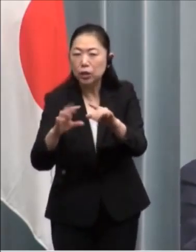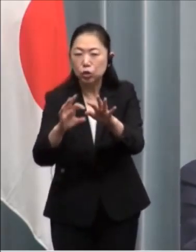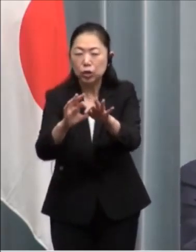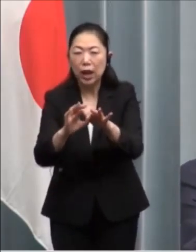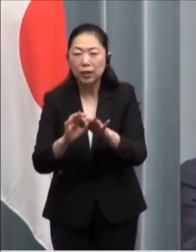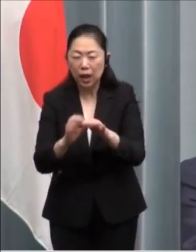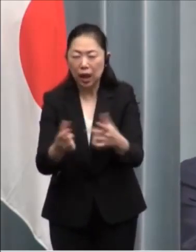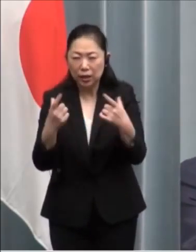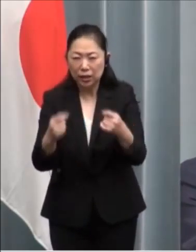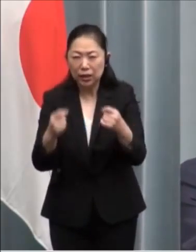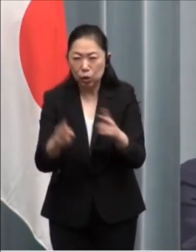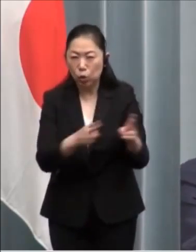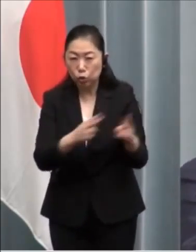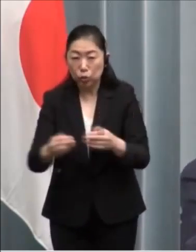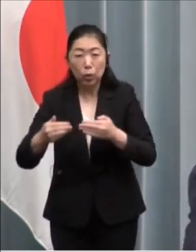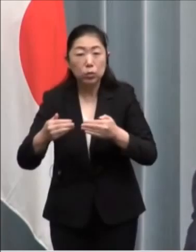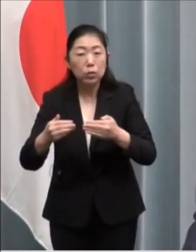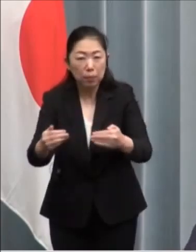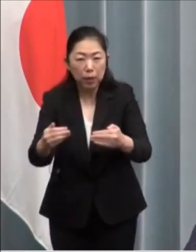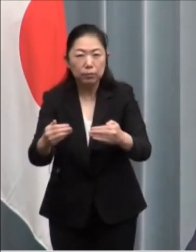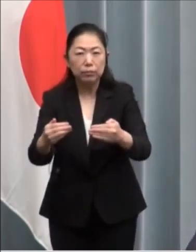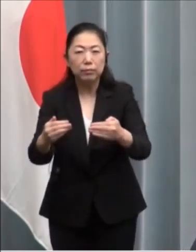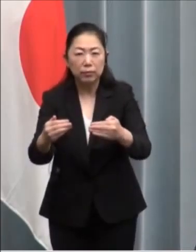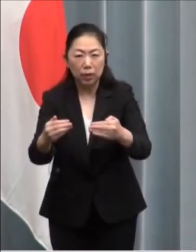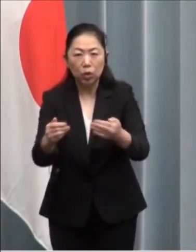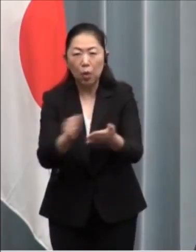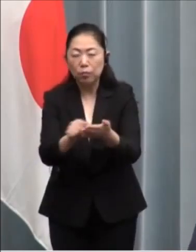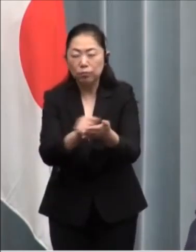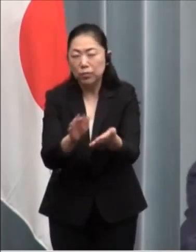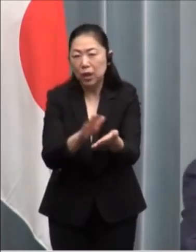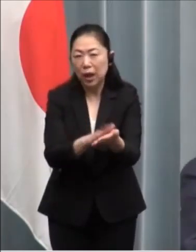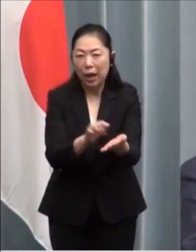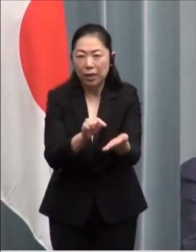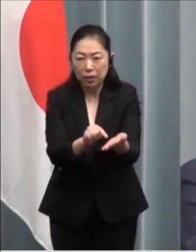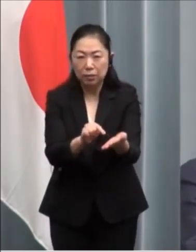ないように万全の準備を進める、まあ、そういうことも謳われておりますので、